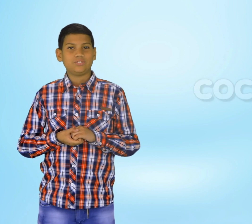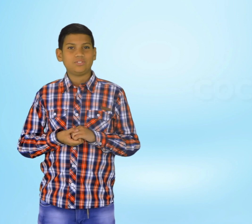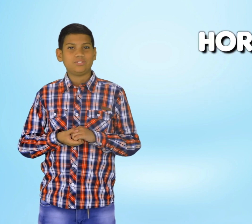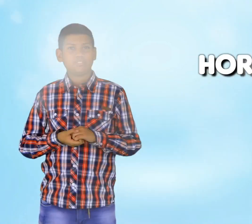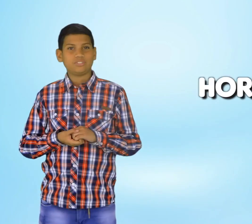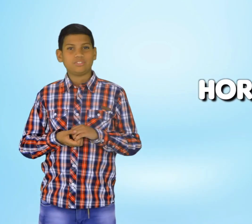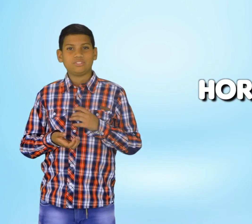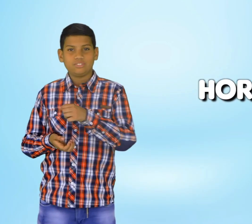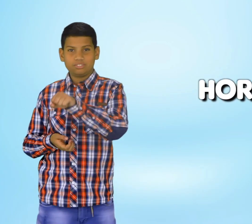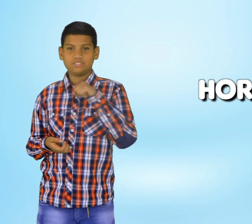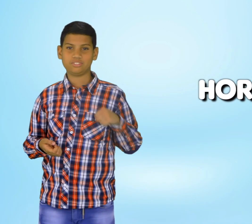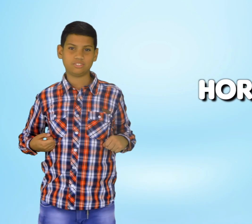Horno.